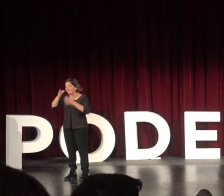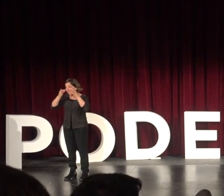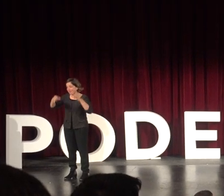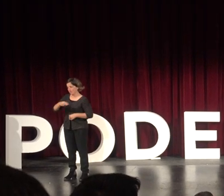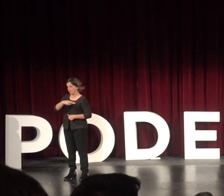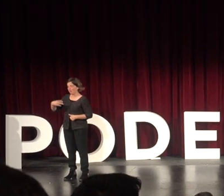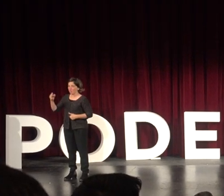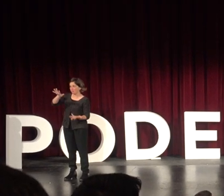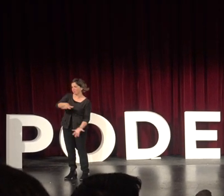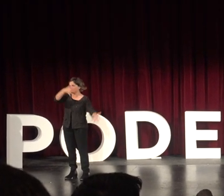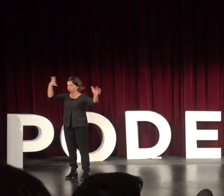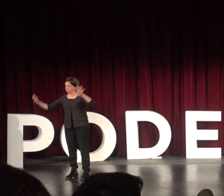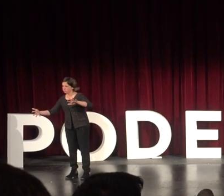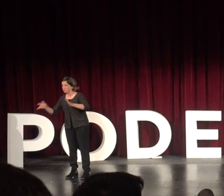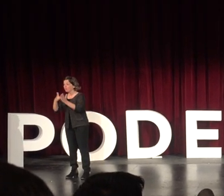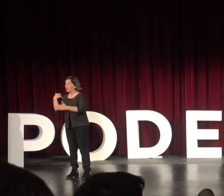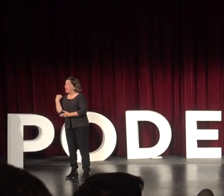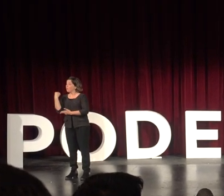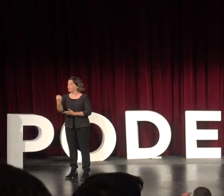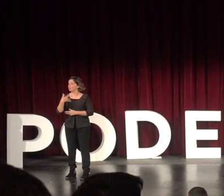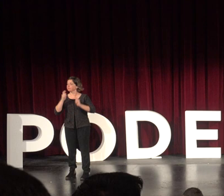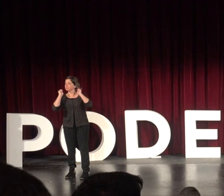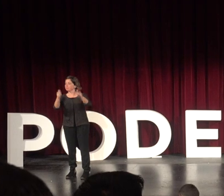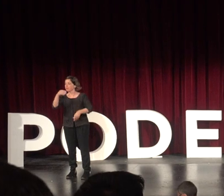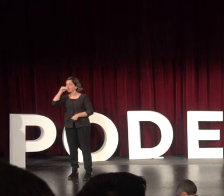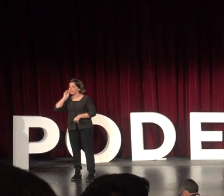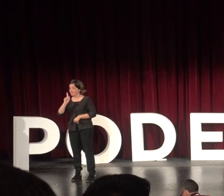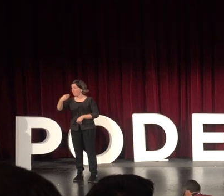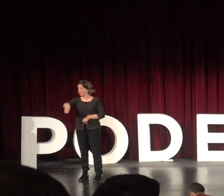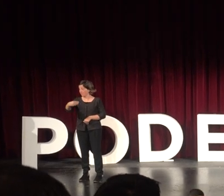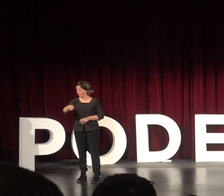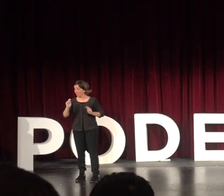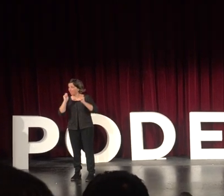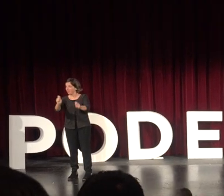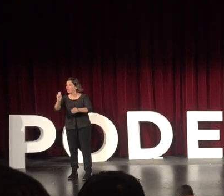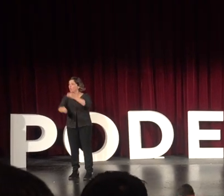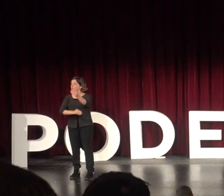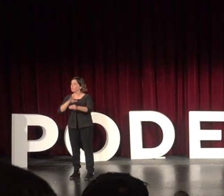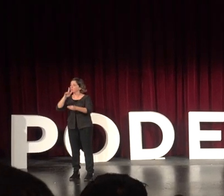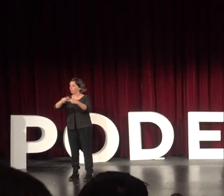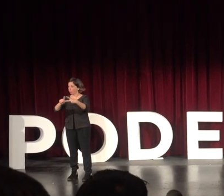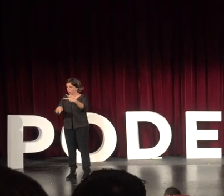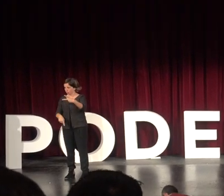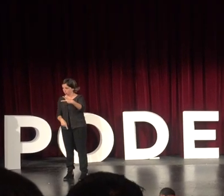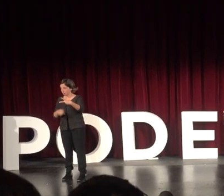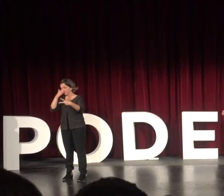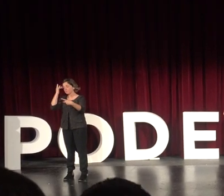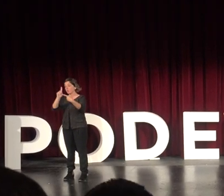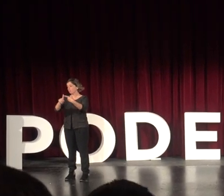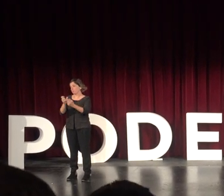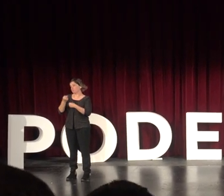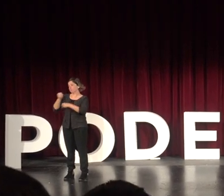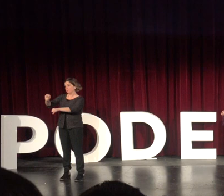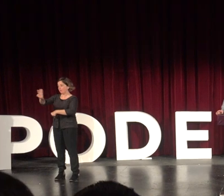en Cantabria. Cuando nosotros apoyamos la investidura de Miguel Ángel Revilla, lo hicimos por dos motivos. Uno, por